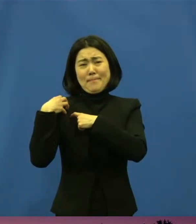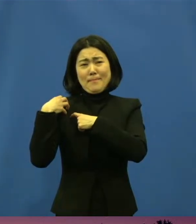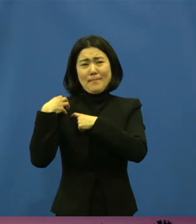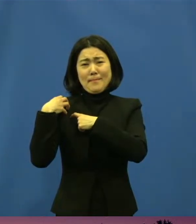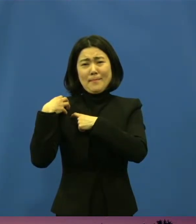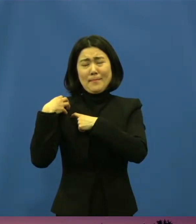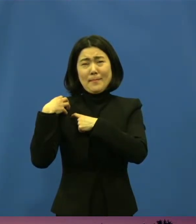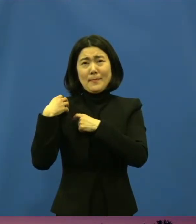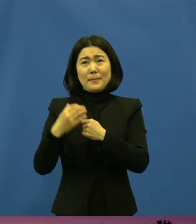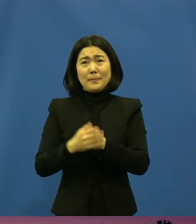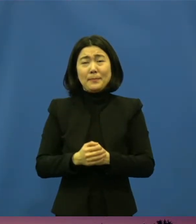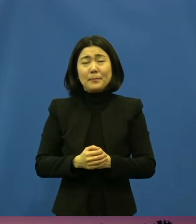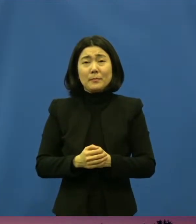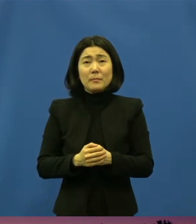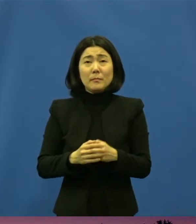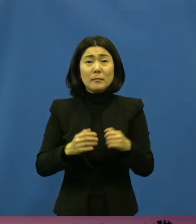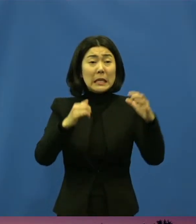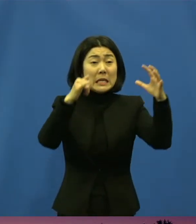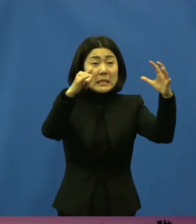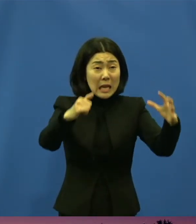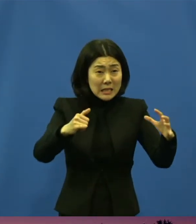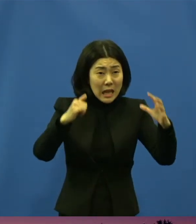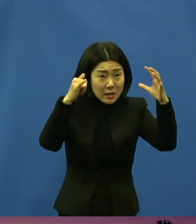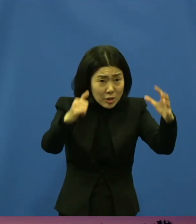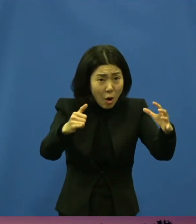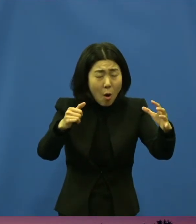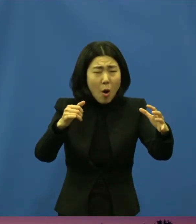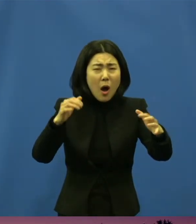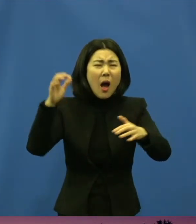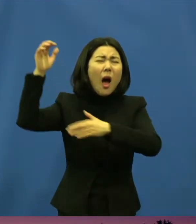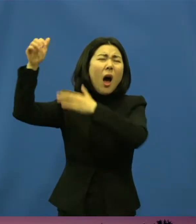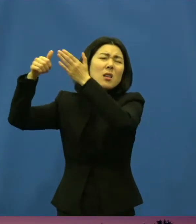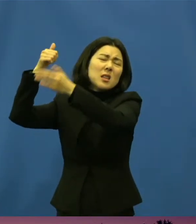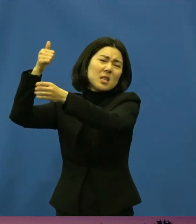여러분, 이 세상은 누구의 것입니까? 하나님이 창조하신 세상이에요.